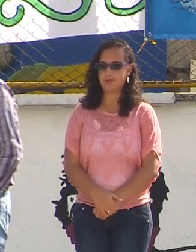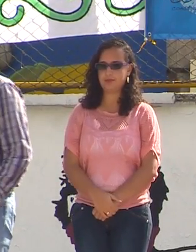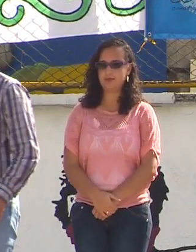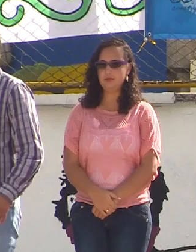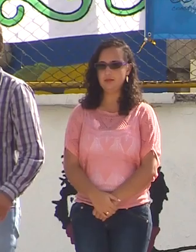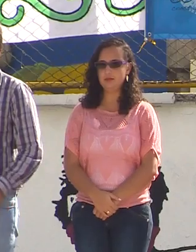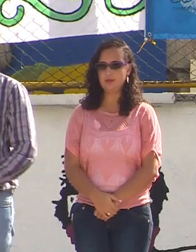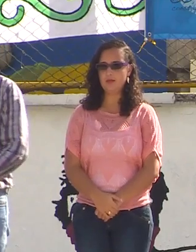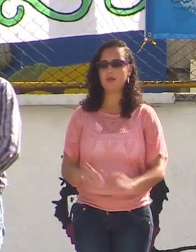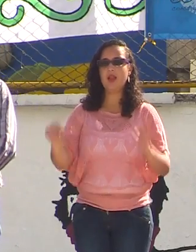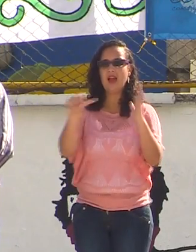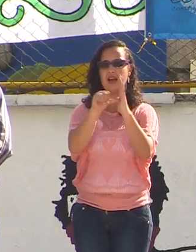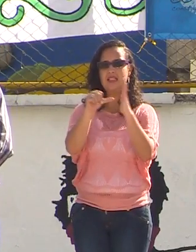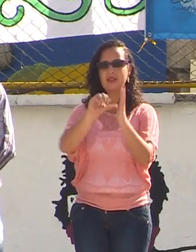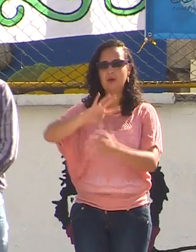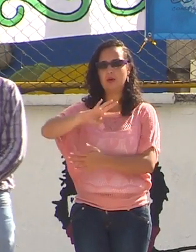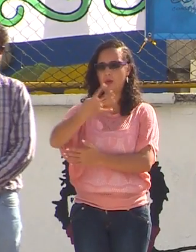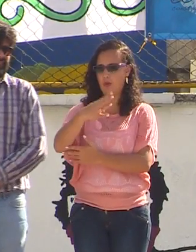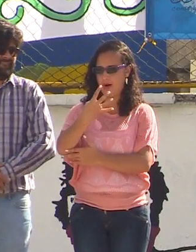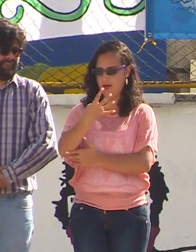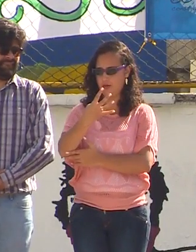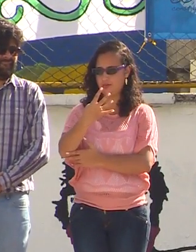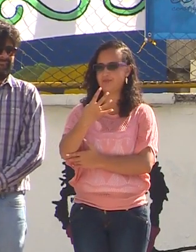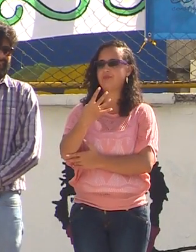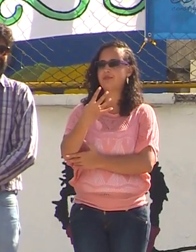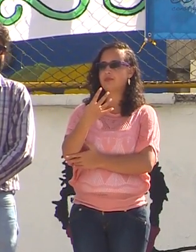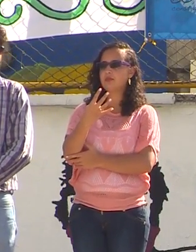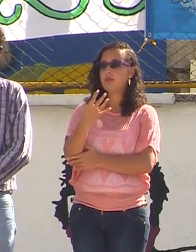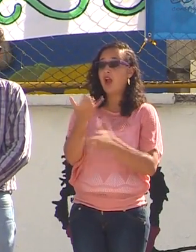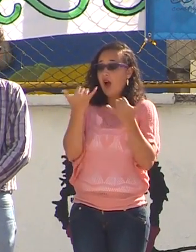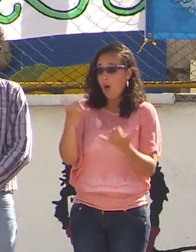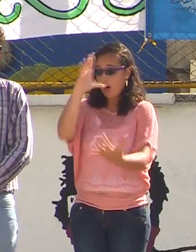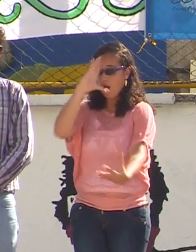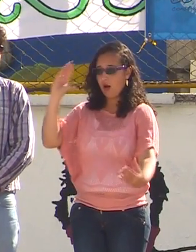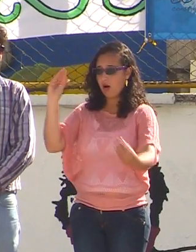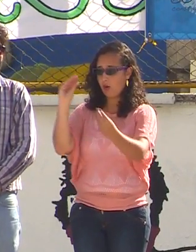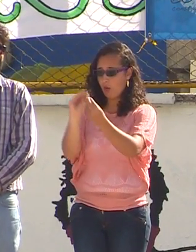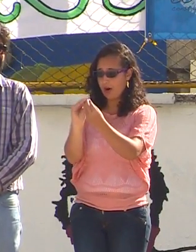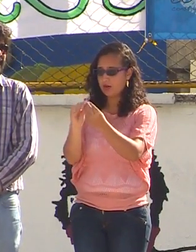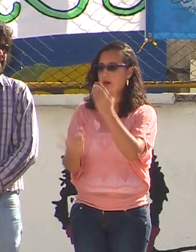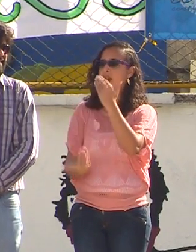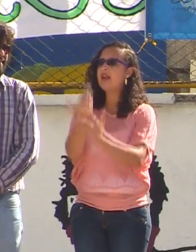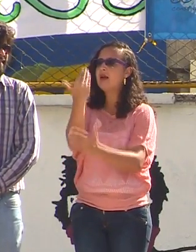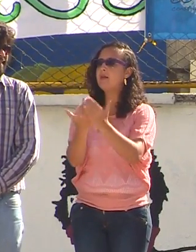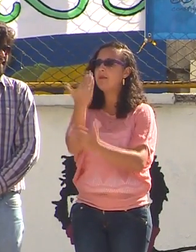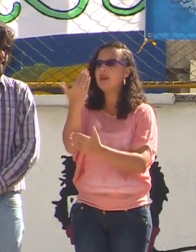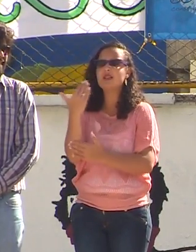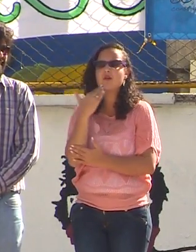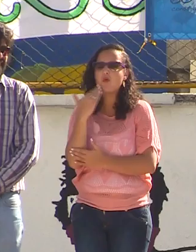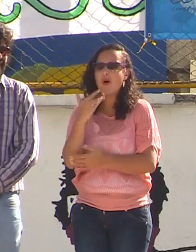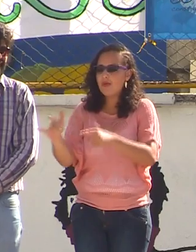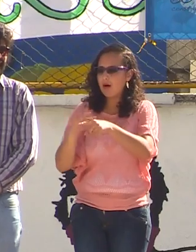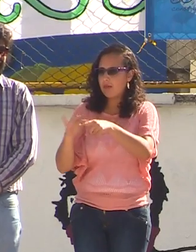Artículo cuarto. El presente acuerdo rige a partir de su